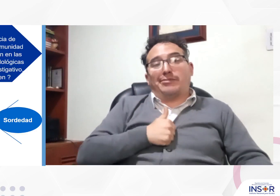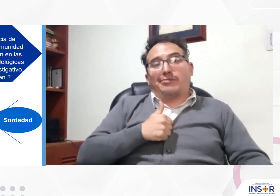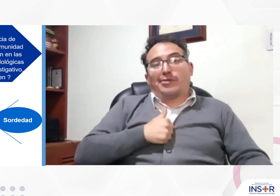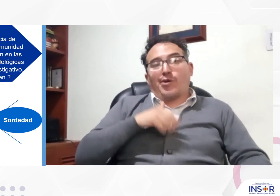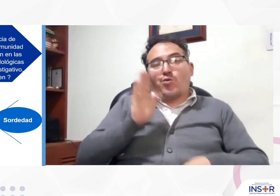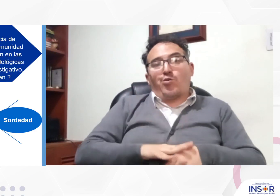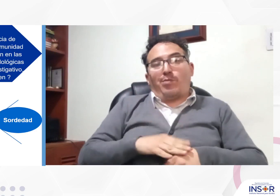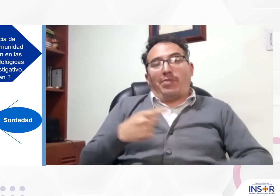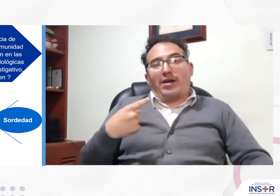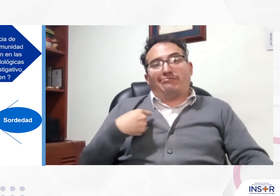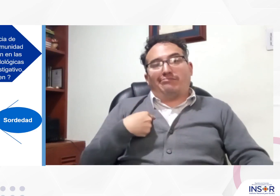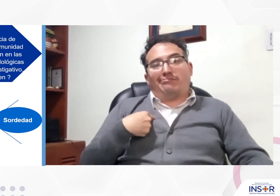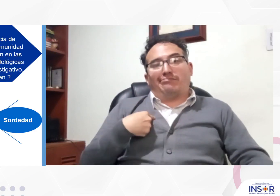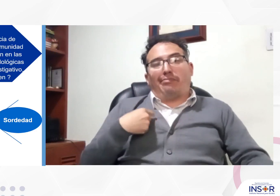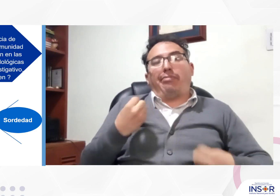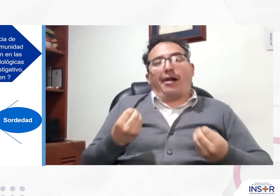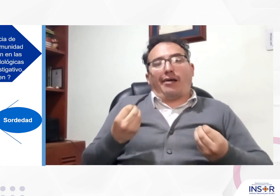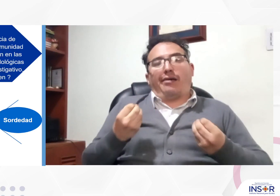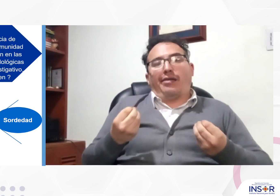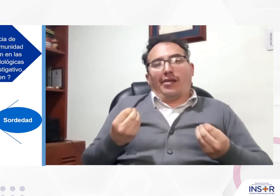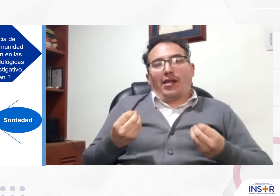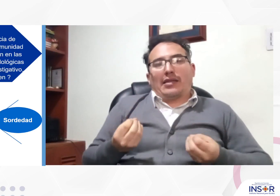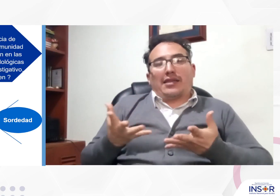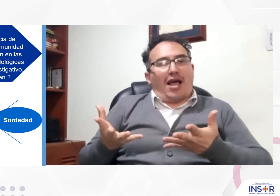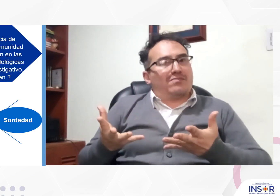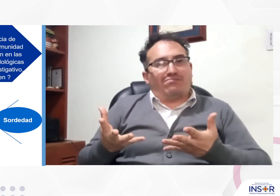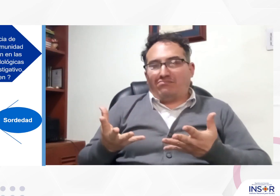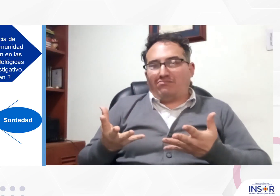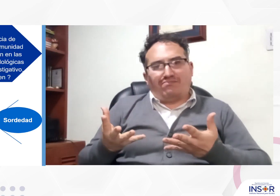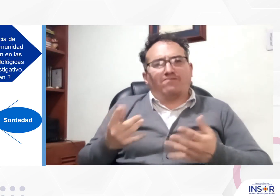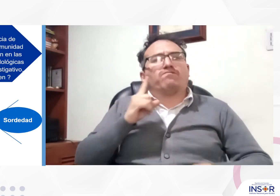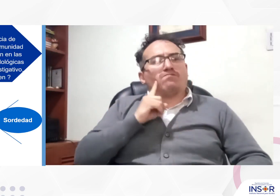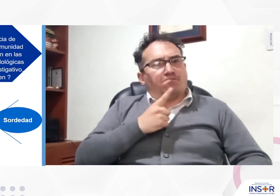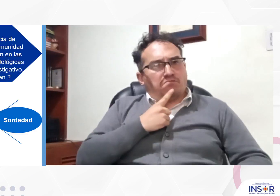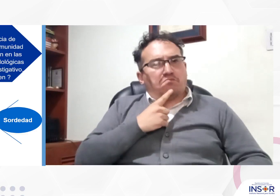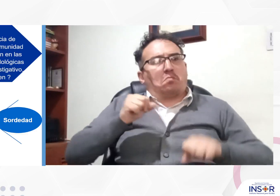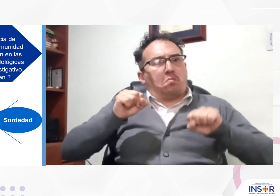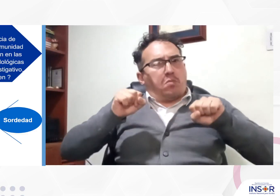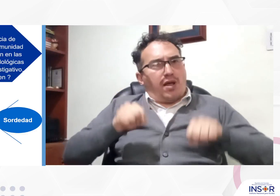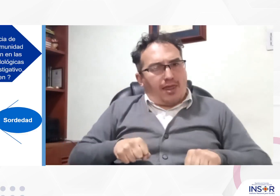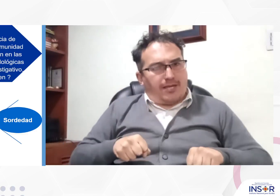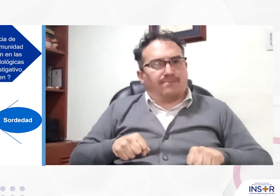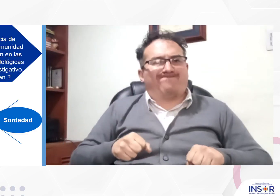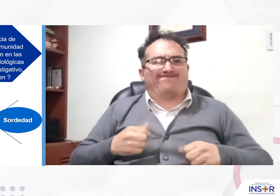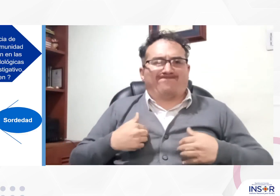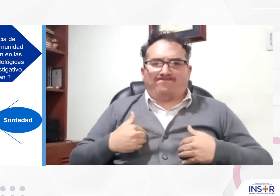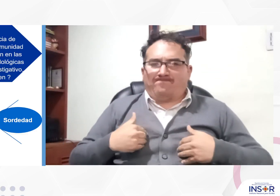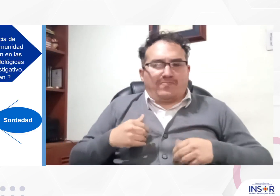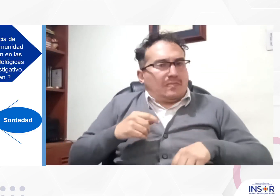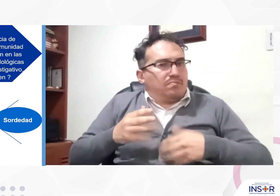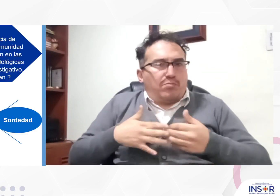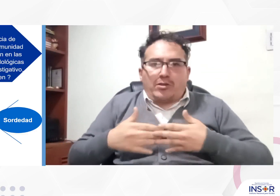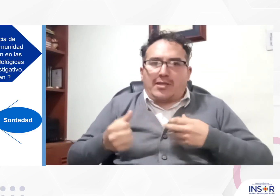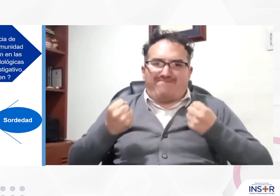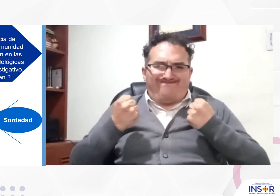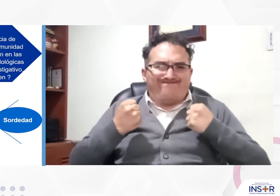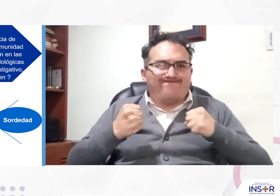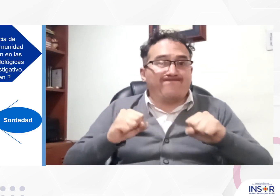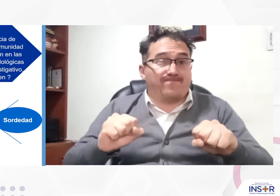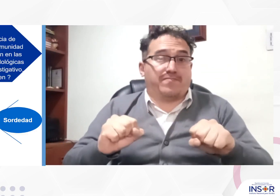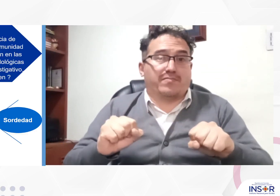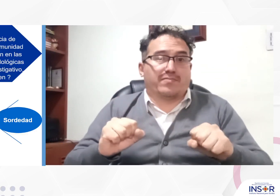de investigación. Entonces allí también hay que, pues mea culpa también por parte de los sordos sobre esos procesos y hay